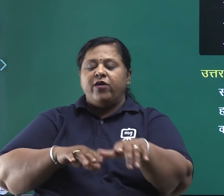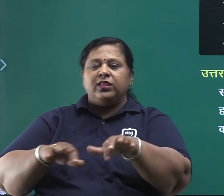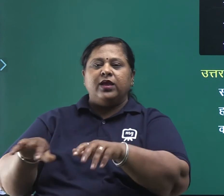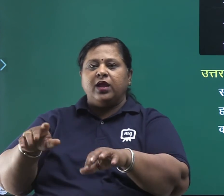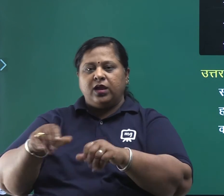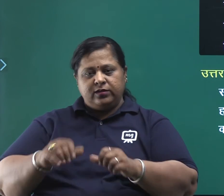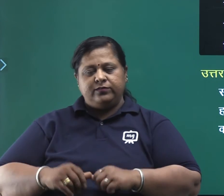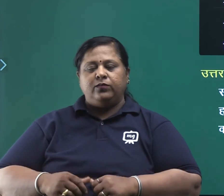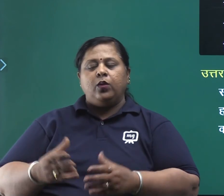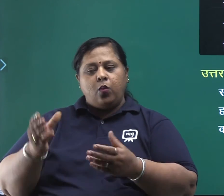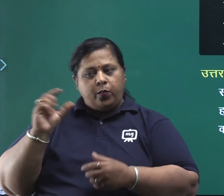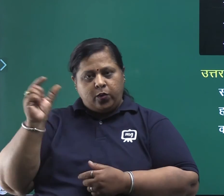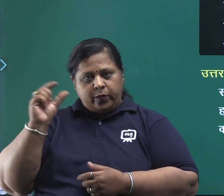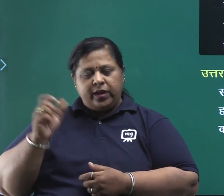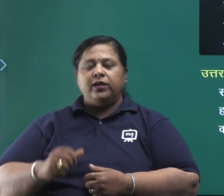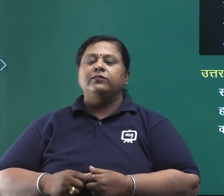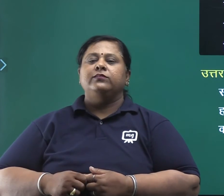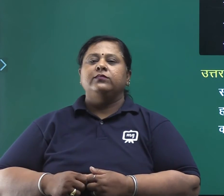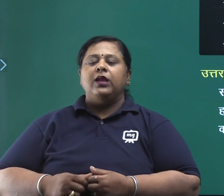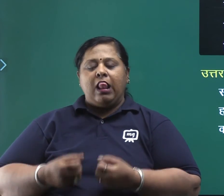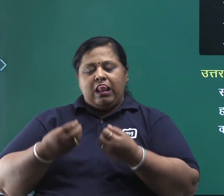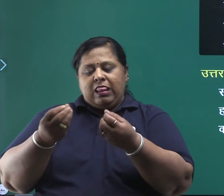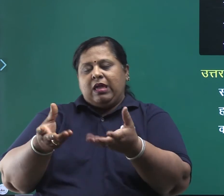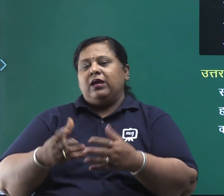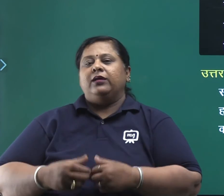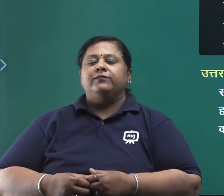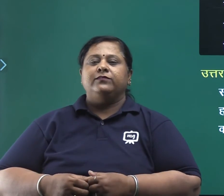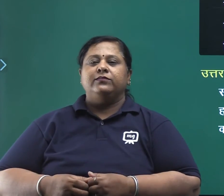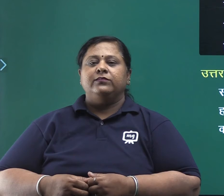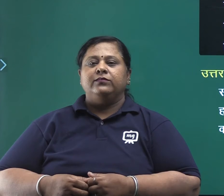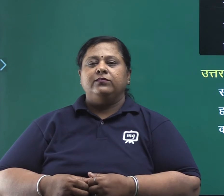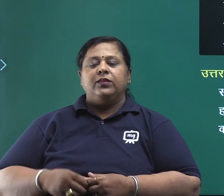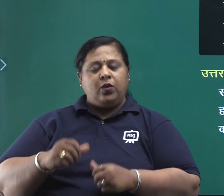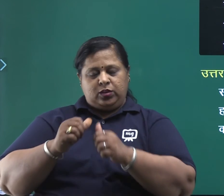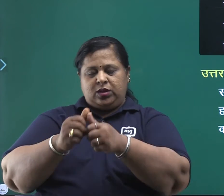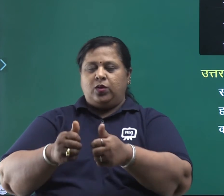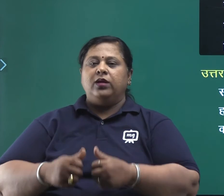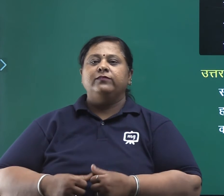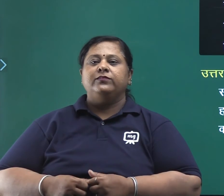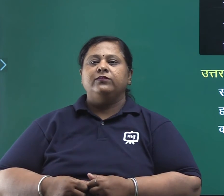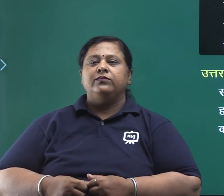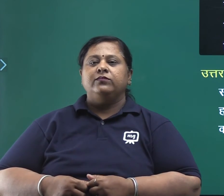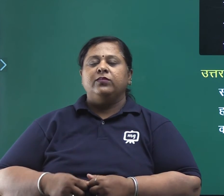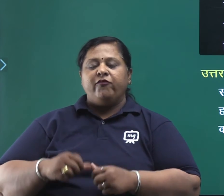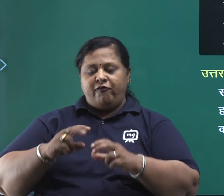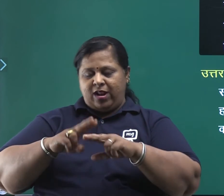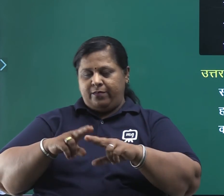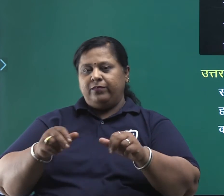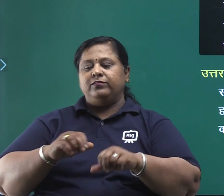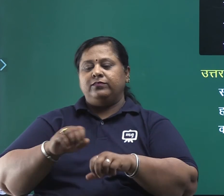वाद्य उपयोग में लिए गए? उत्तर होंगे,